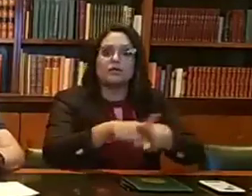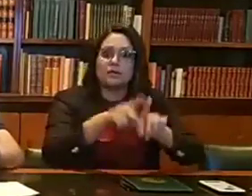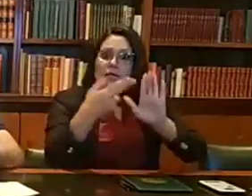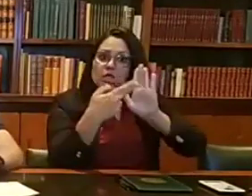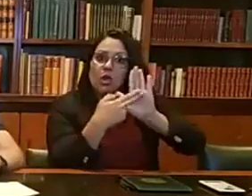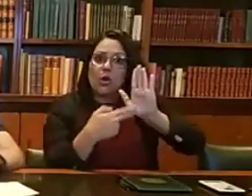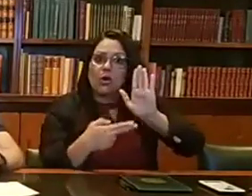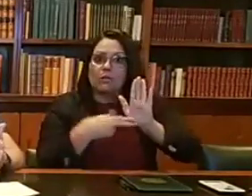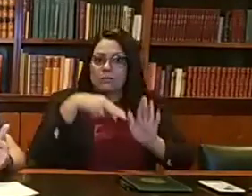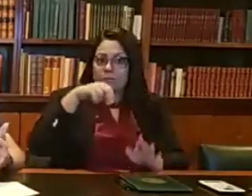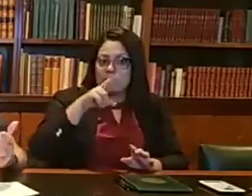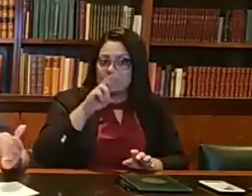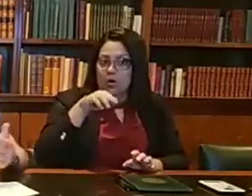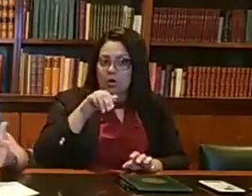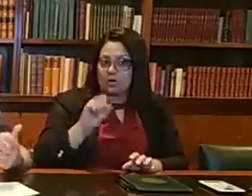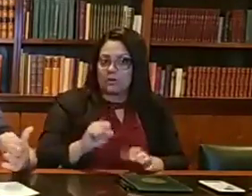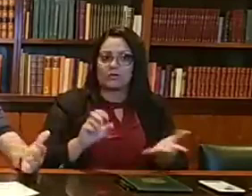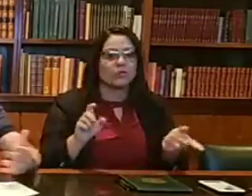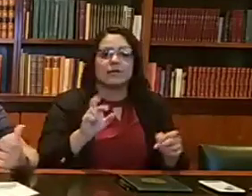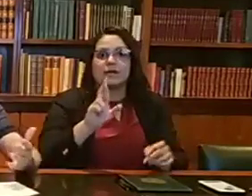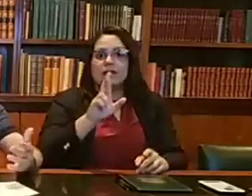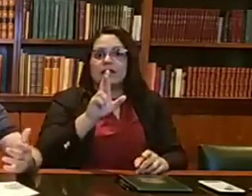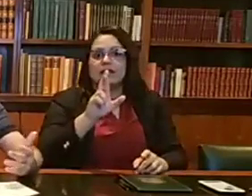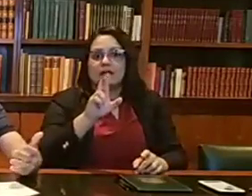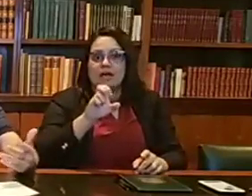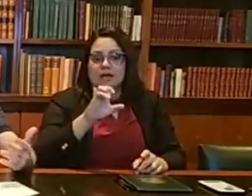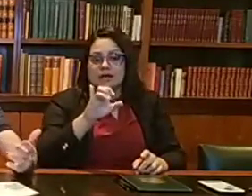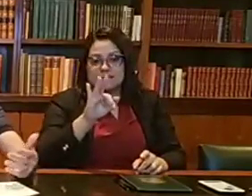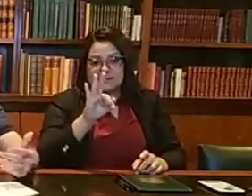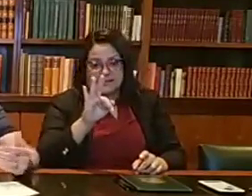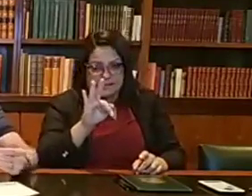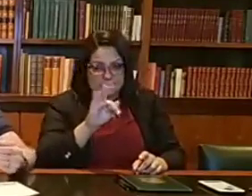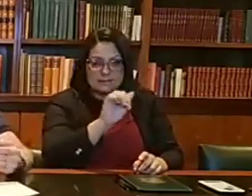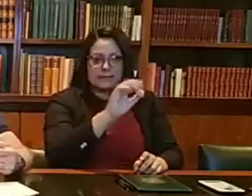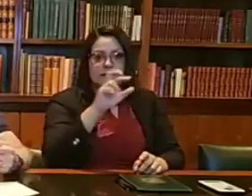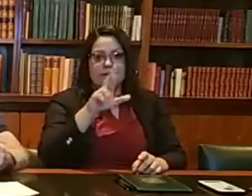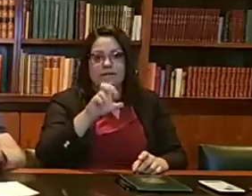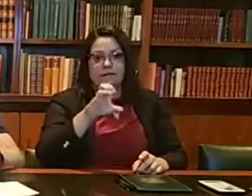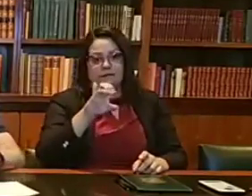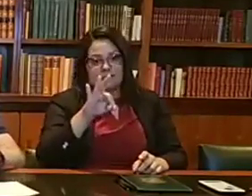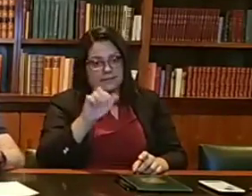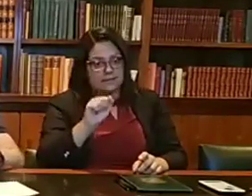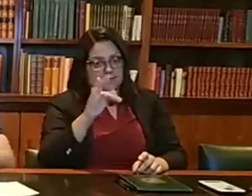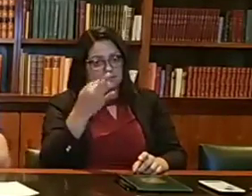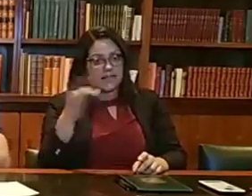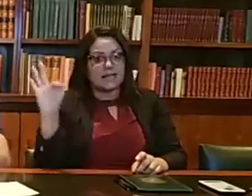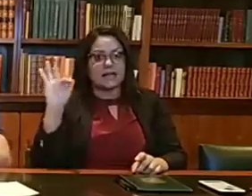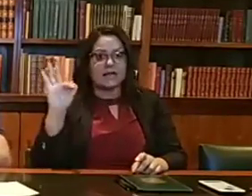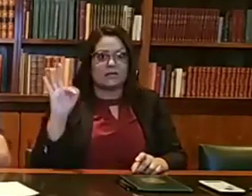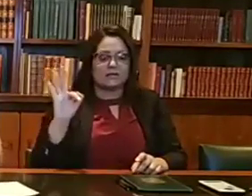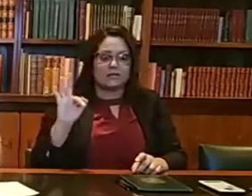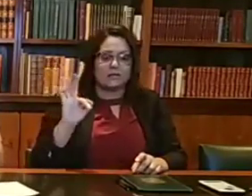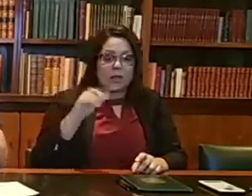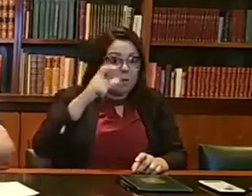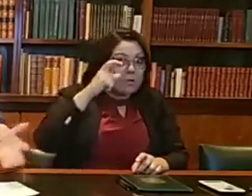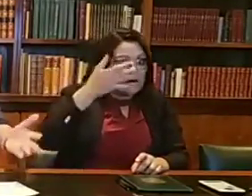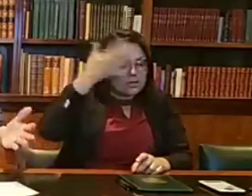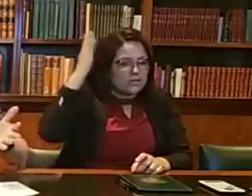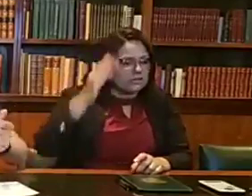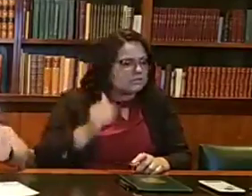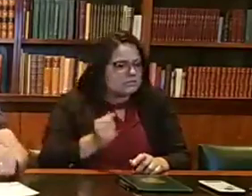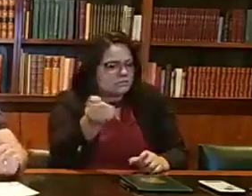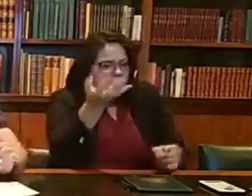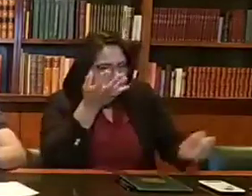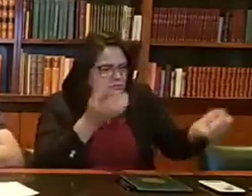Federal. É impressionante, o Paulo Guedes até ficou até meio assustado, né? como a Receita atrapalha em algumas áreas